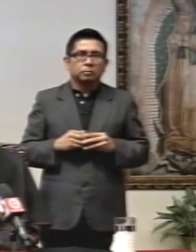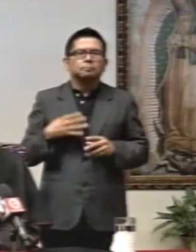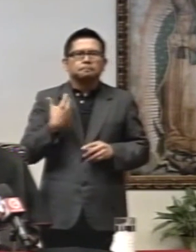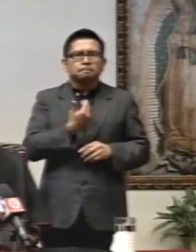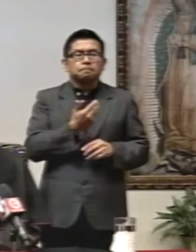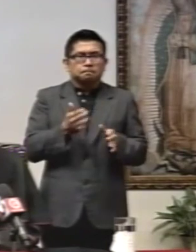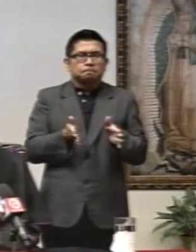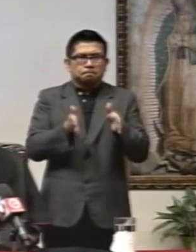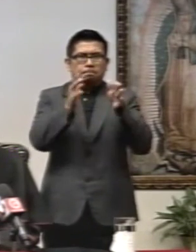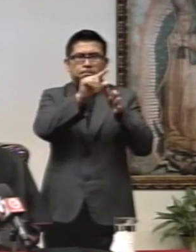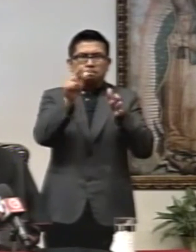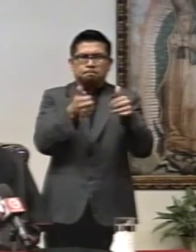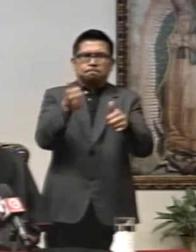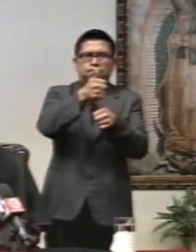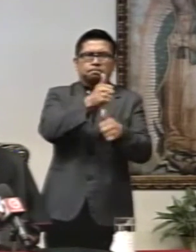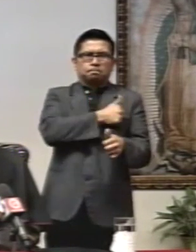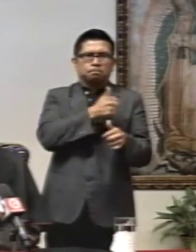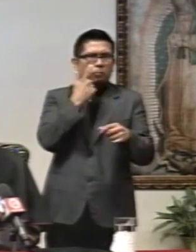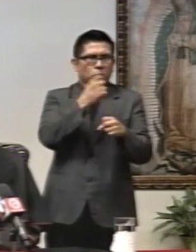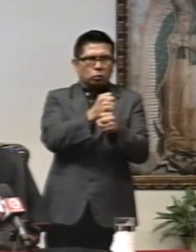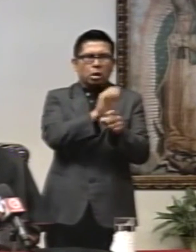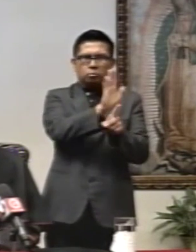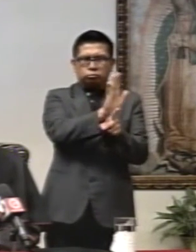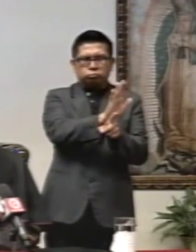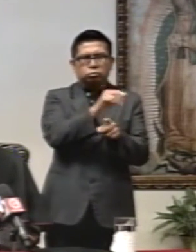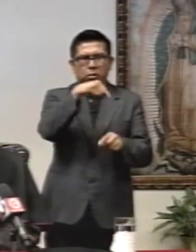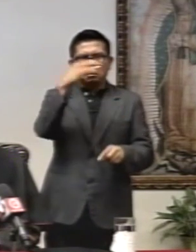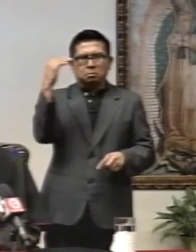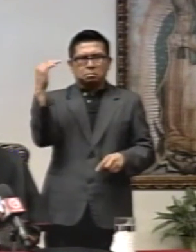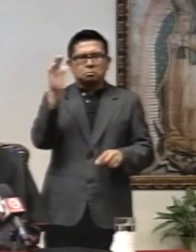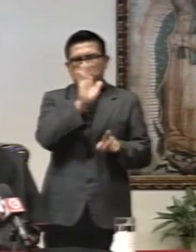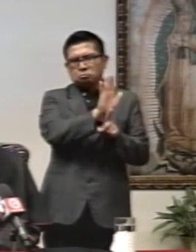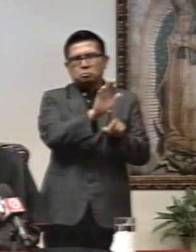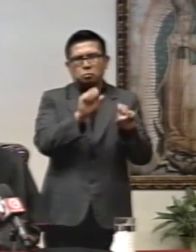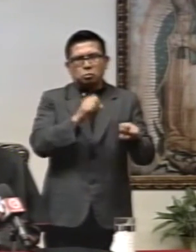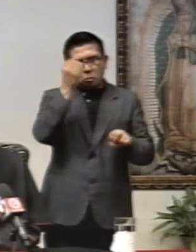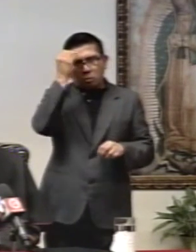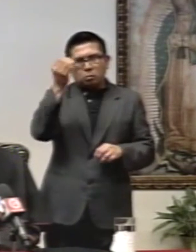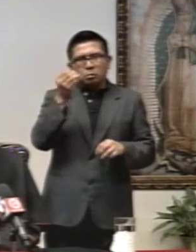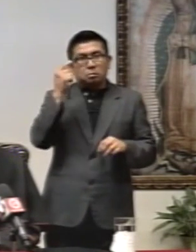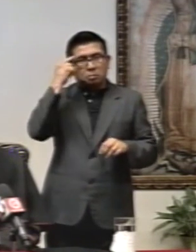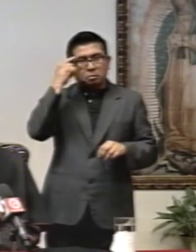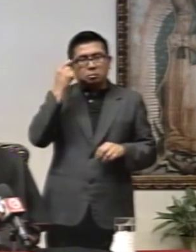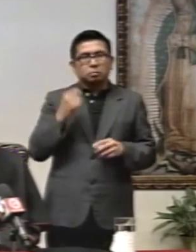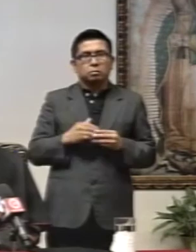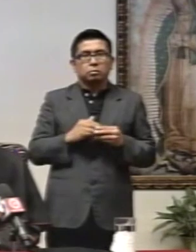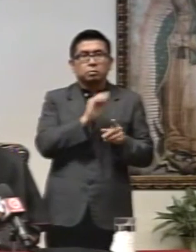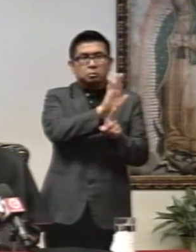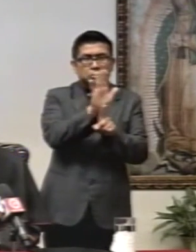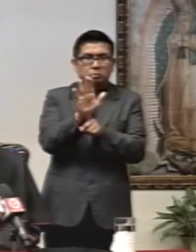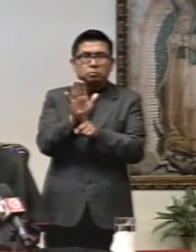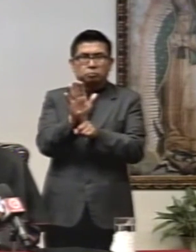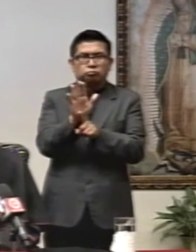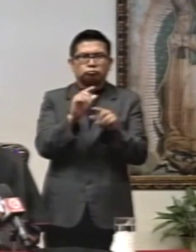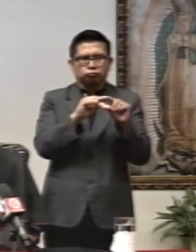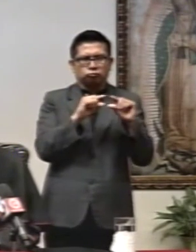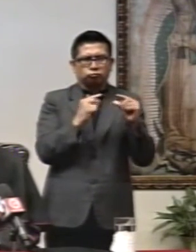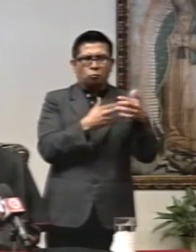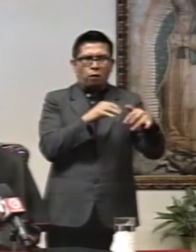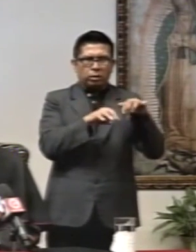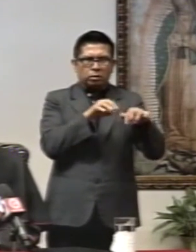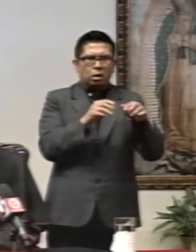las autoridades del país, que entiendo que sin lugar a dudas tienen cuerpos de